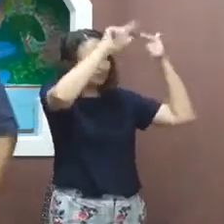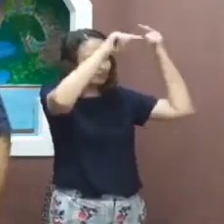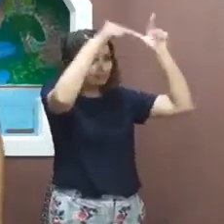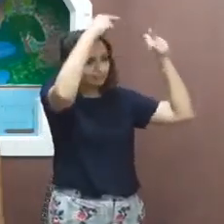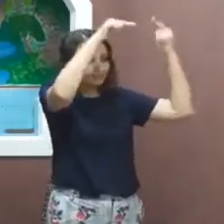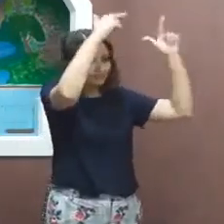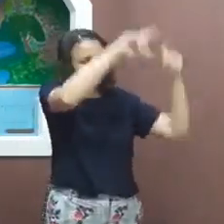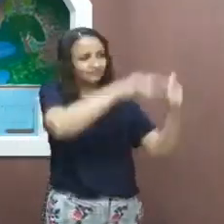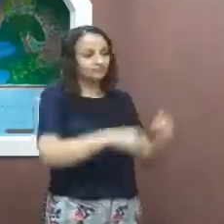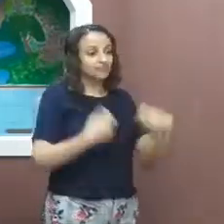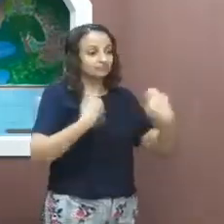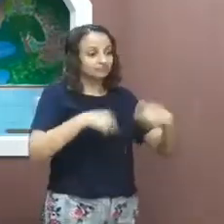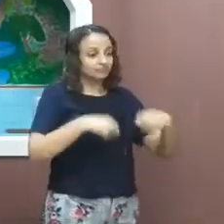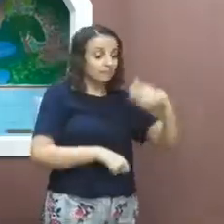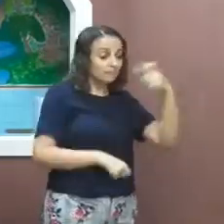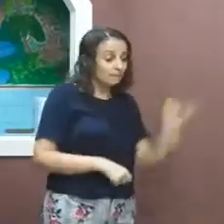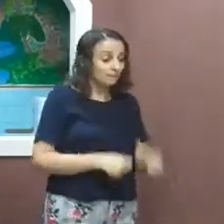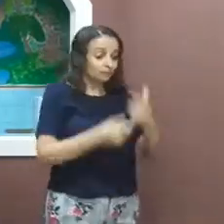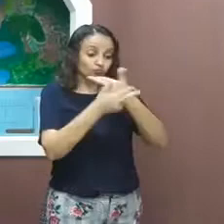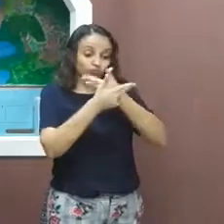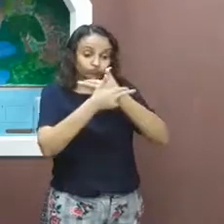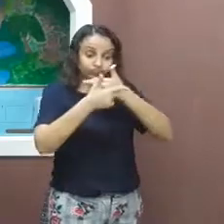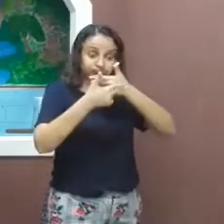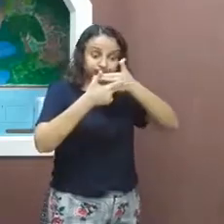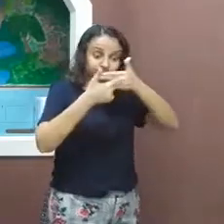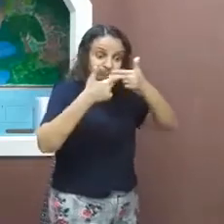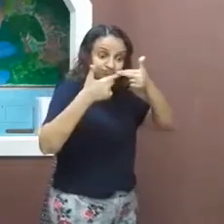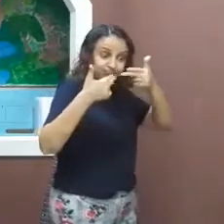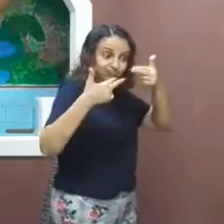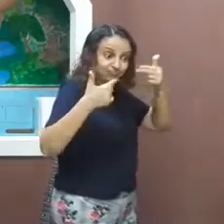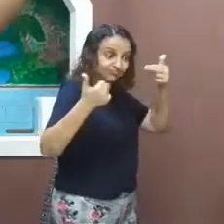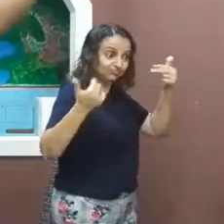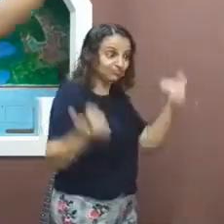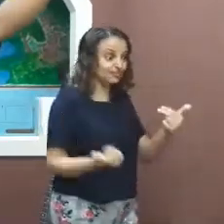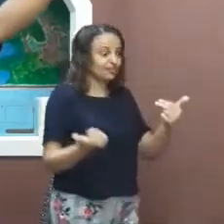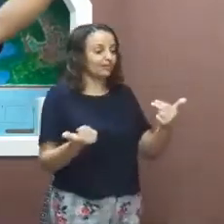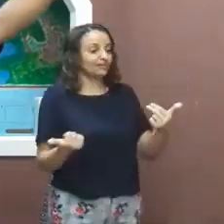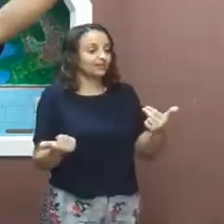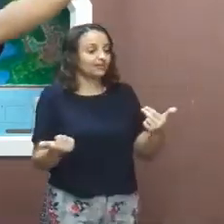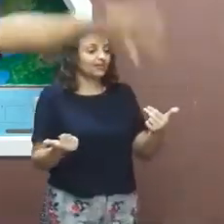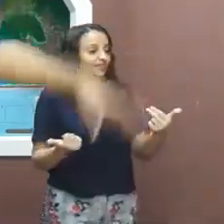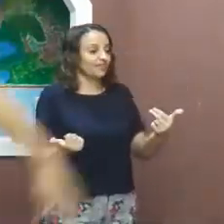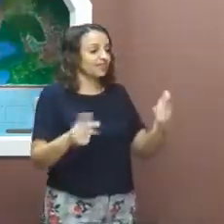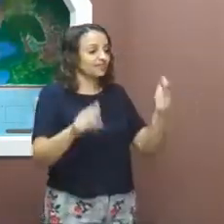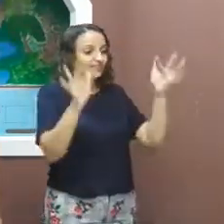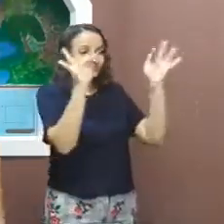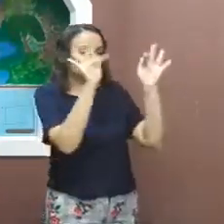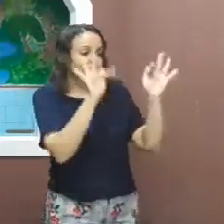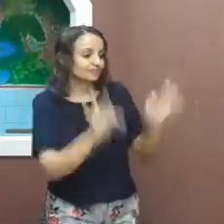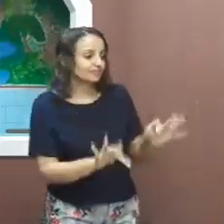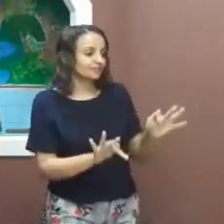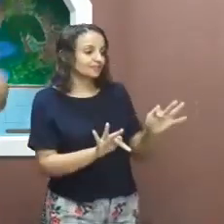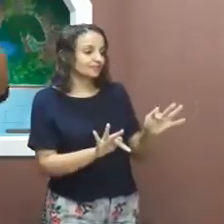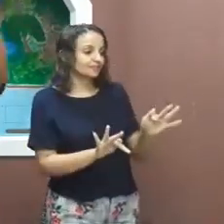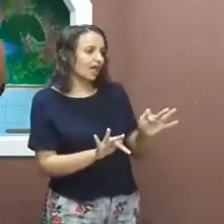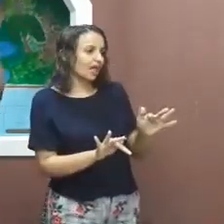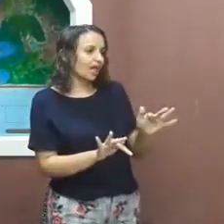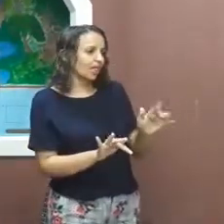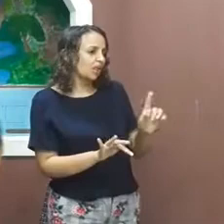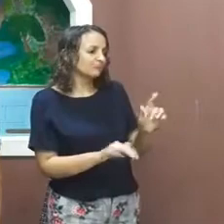acumulando. Então precisa acontecer um mega evento para falar,